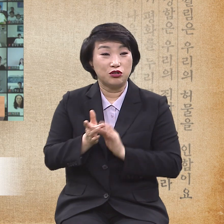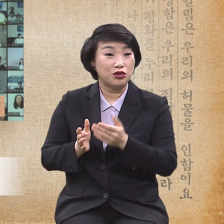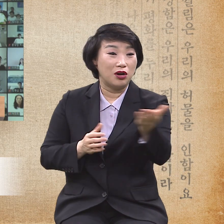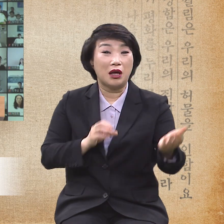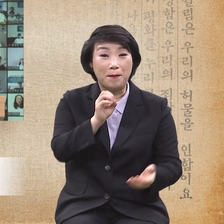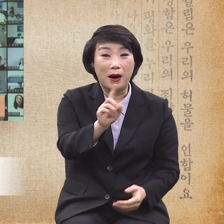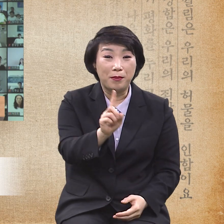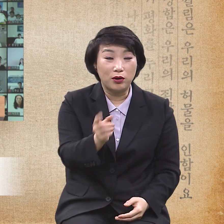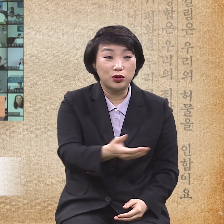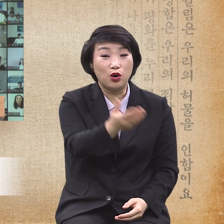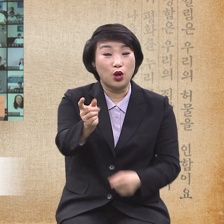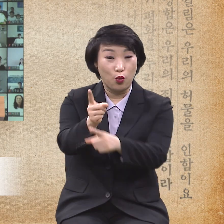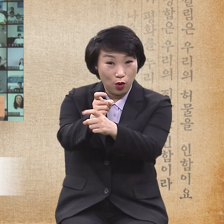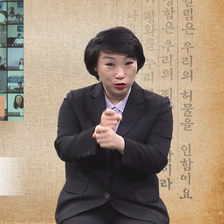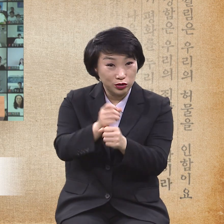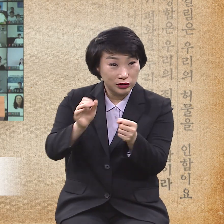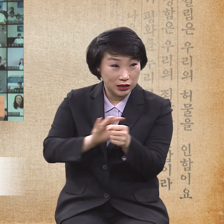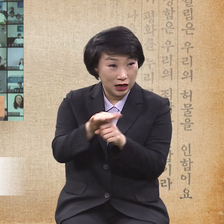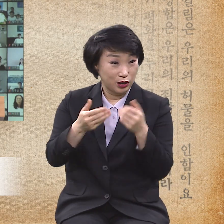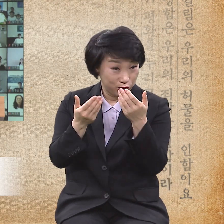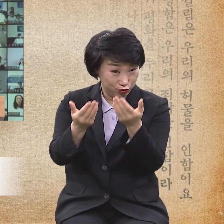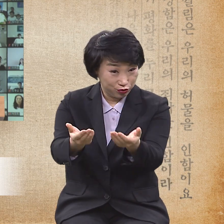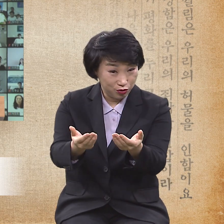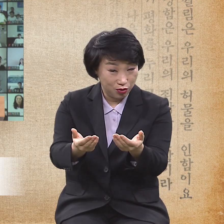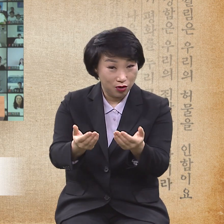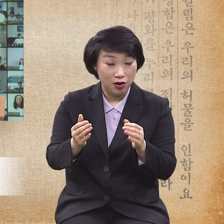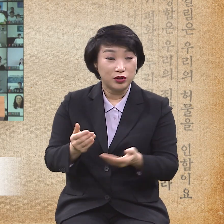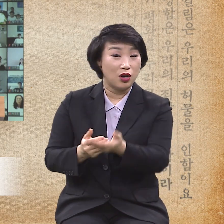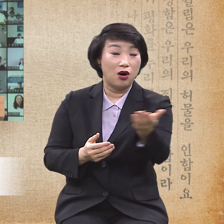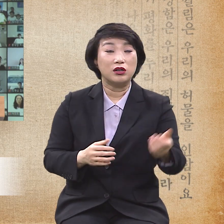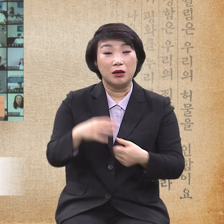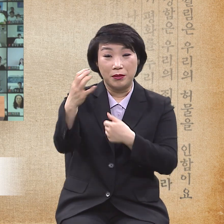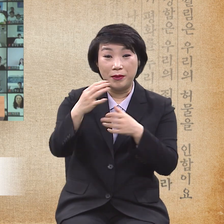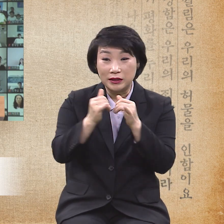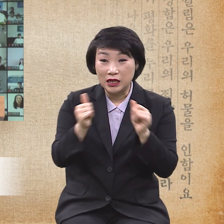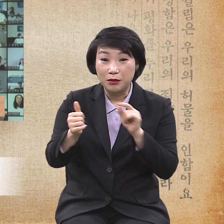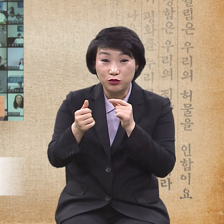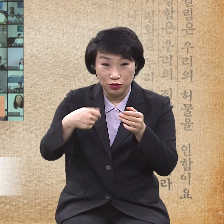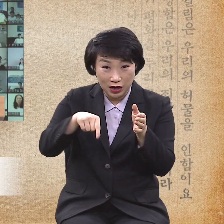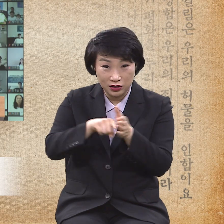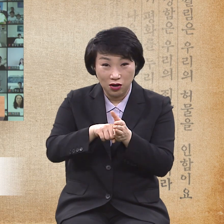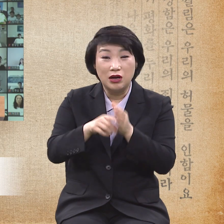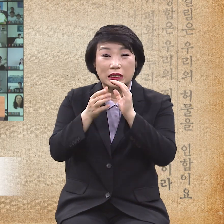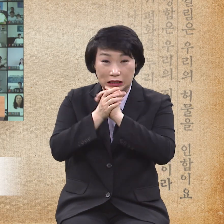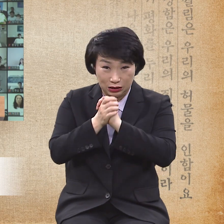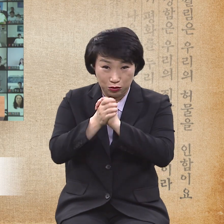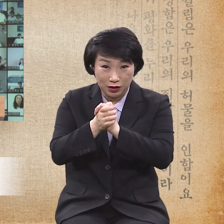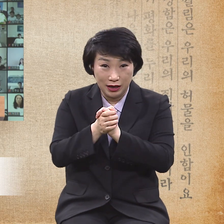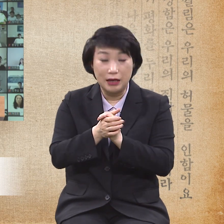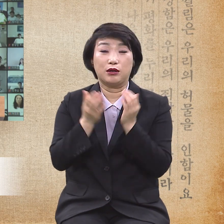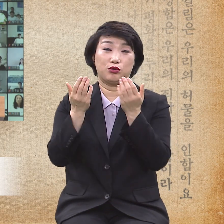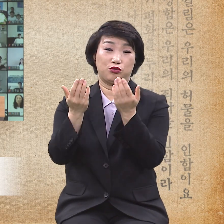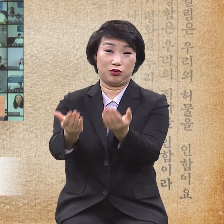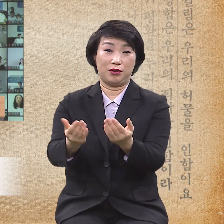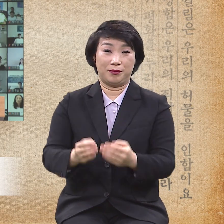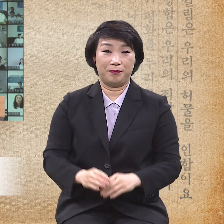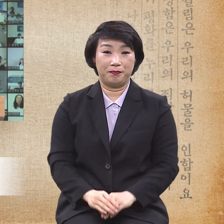이르노니 너희 원수를 사랑하며 너희 핍박하는 자를 위하여 기도하라.